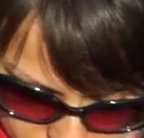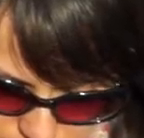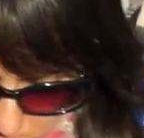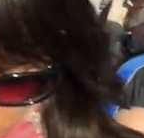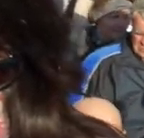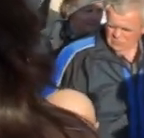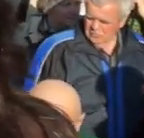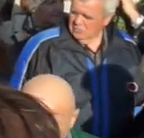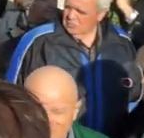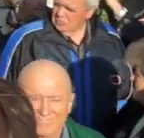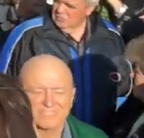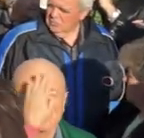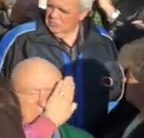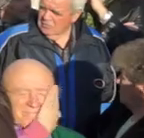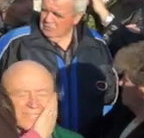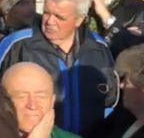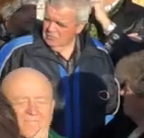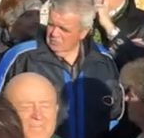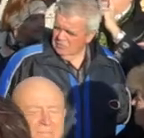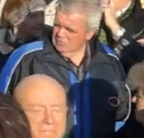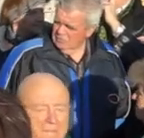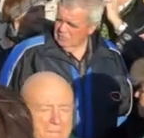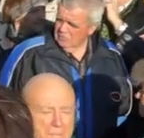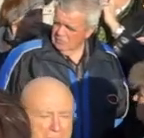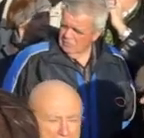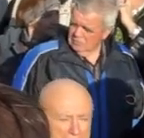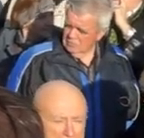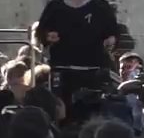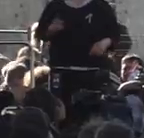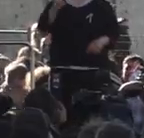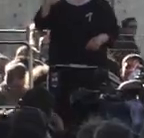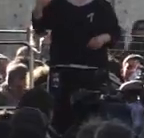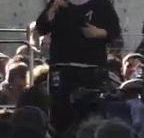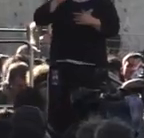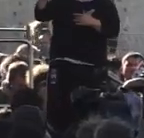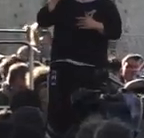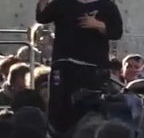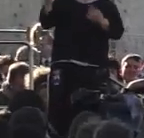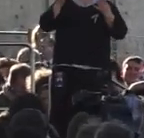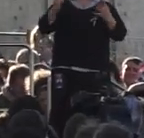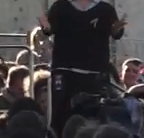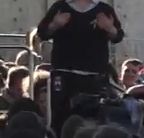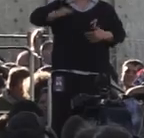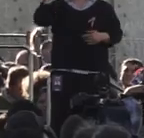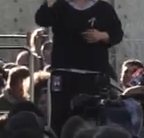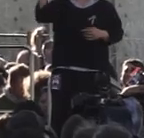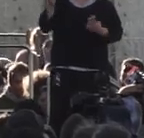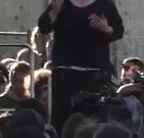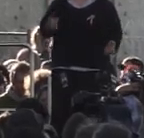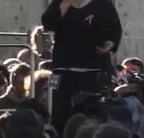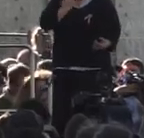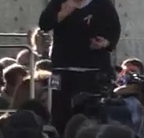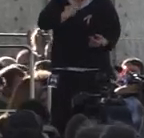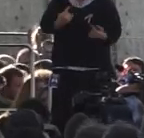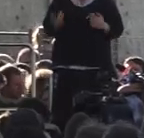ezért nyomhatnak el a megosztással. Mi mindig valami ellen vagyunk, de a legnagyobb ellenségünk a